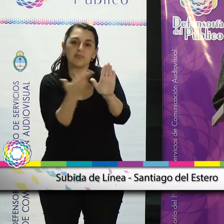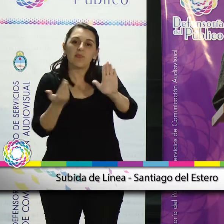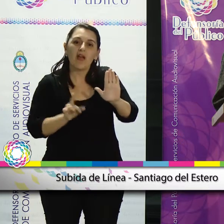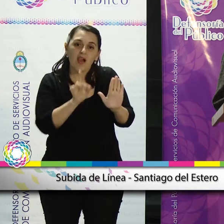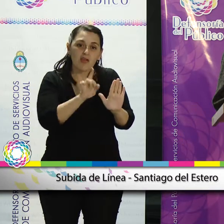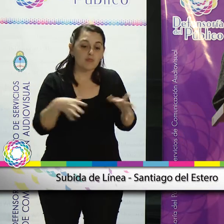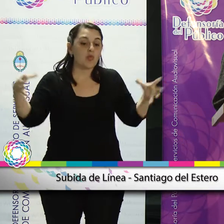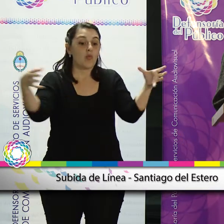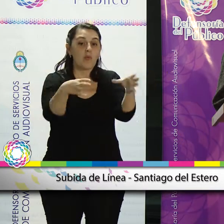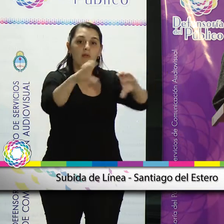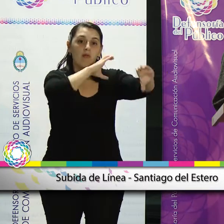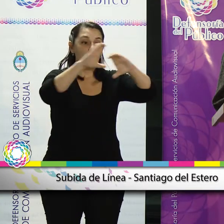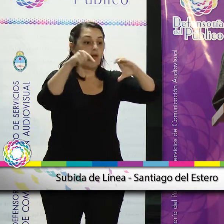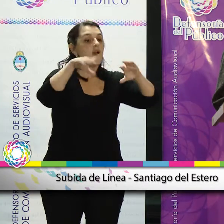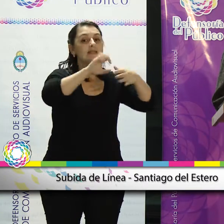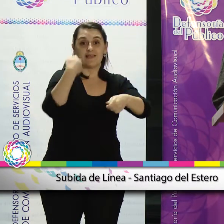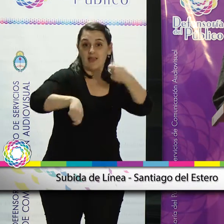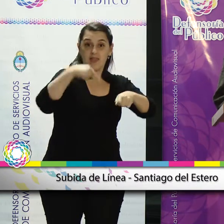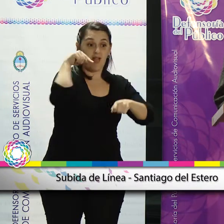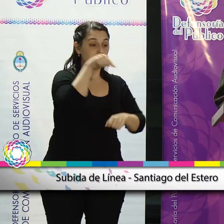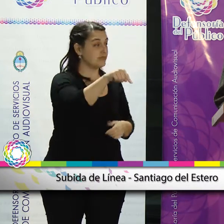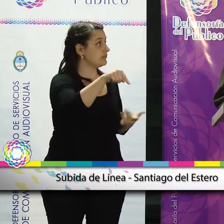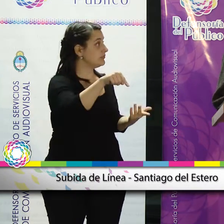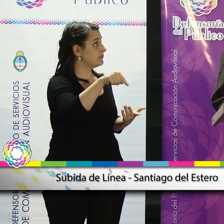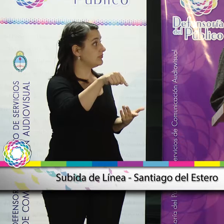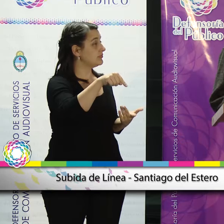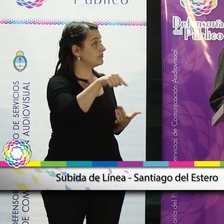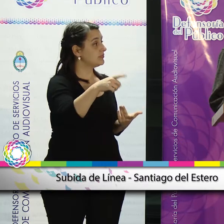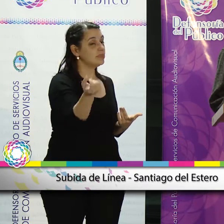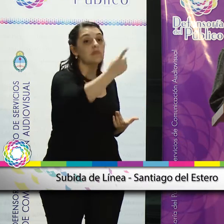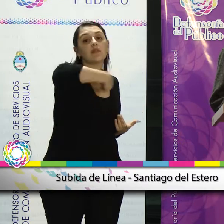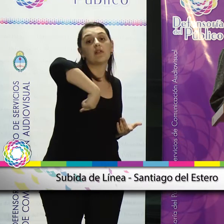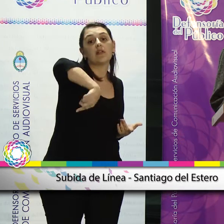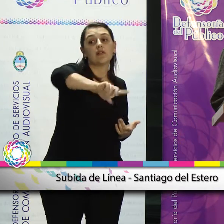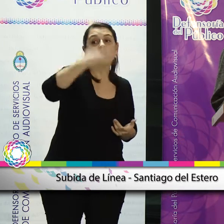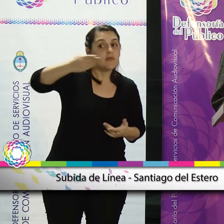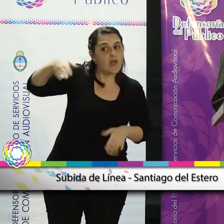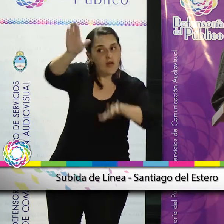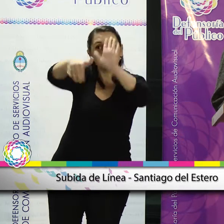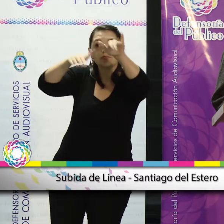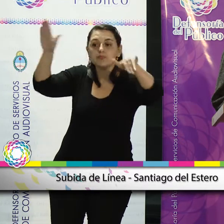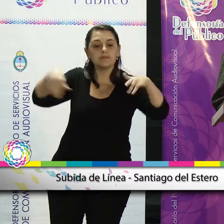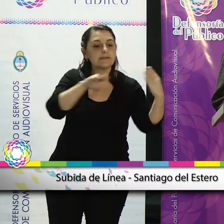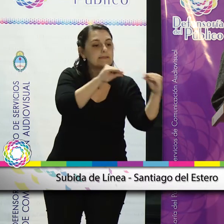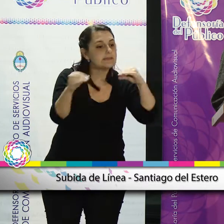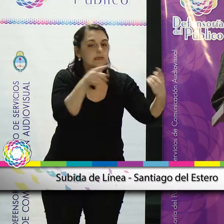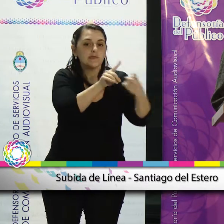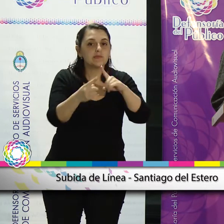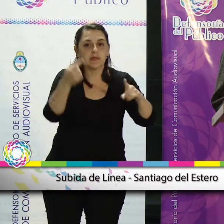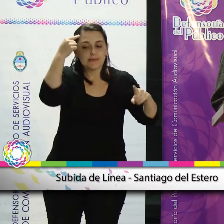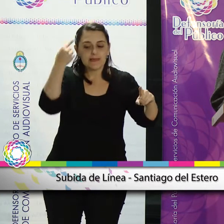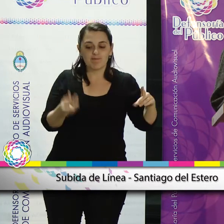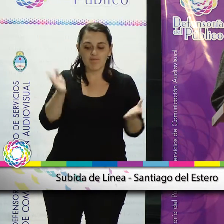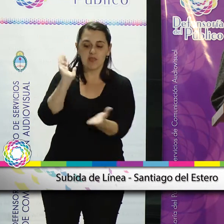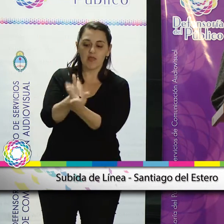santiagueño por una comunicación democrática se ha convocado al debate al ver que estaba estaban en riesgo los derechos que se